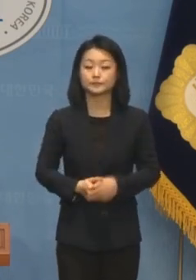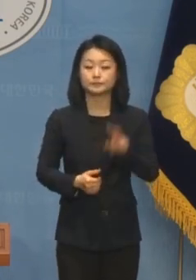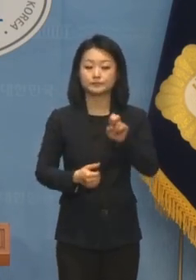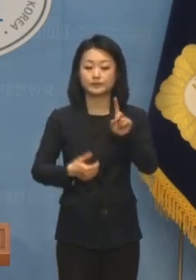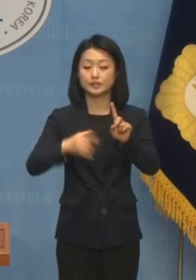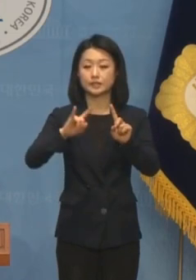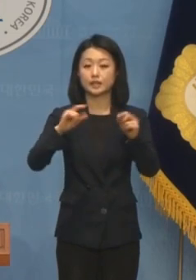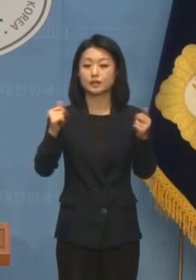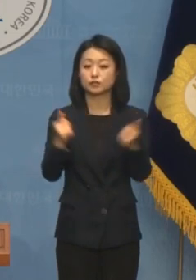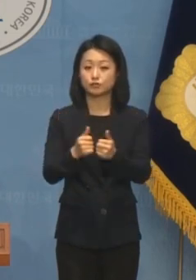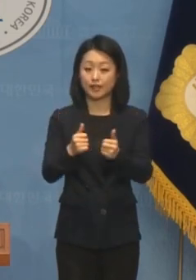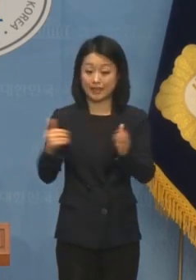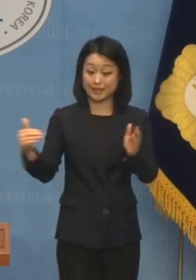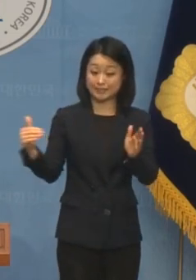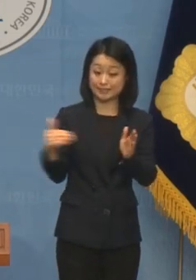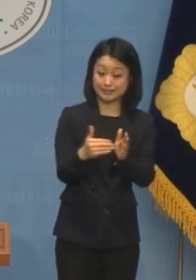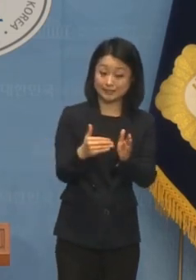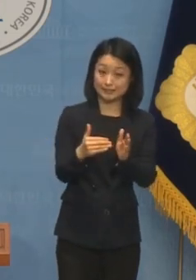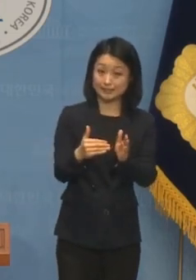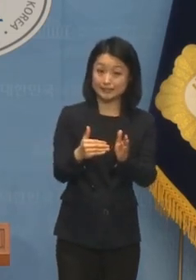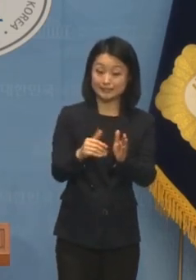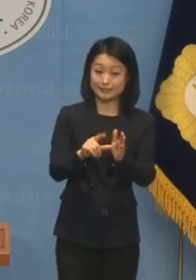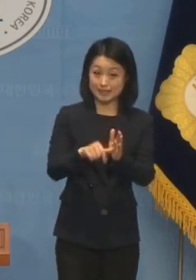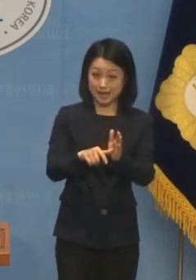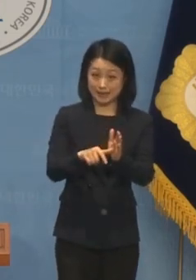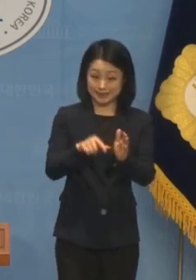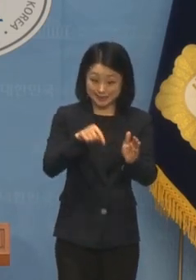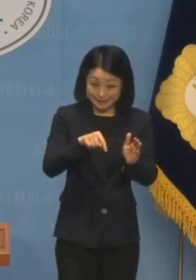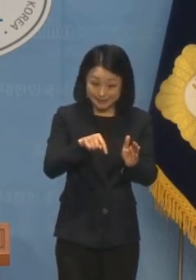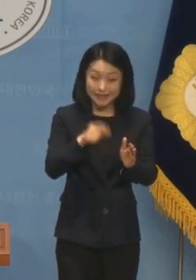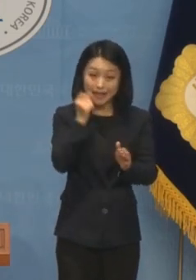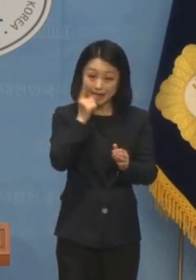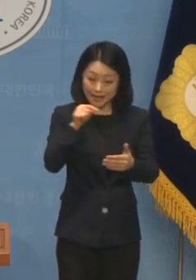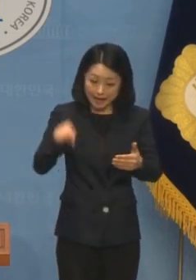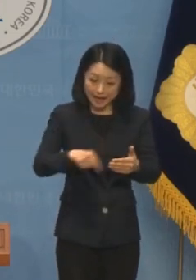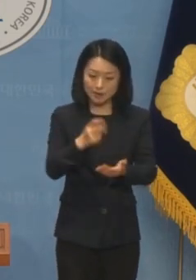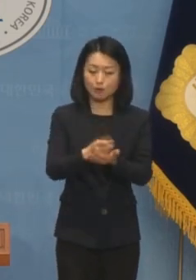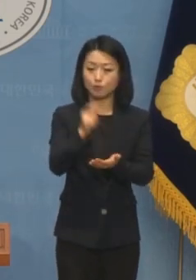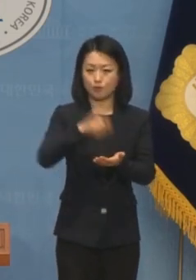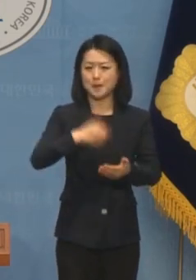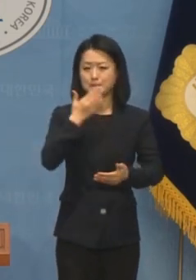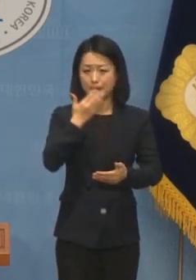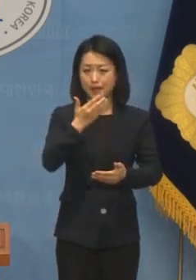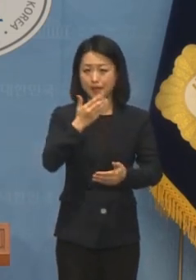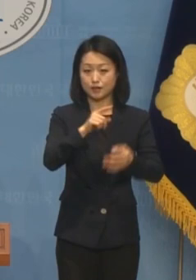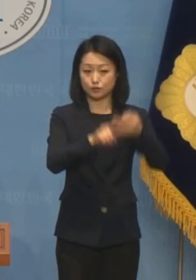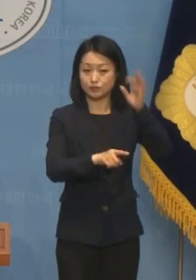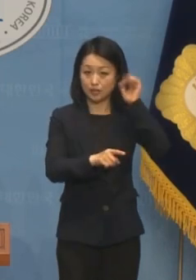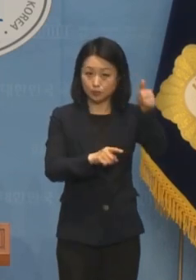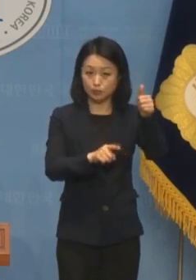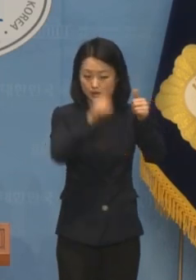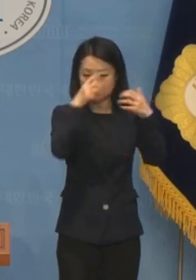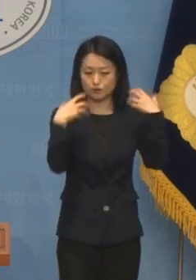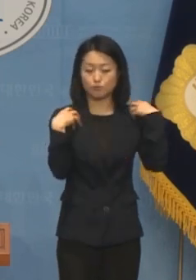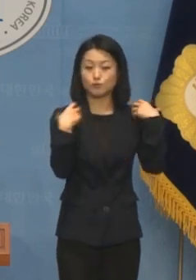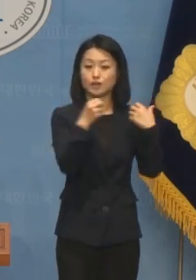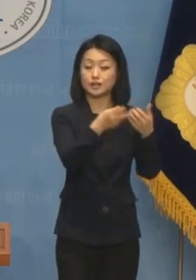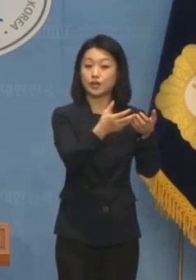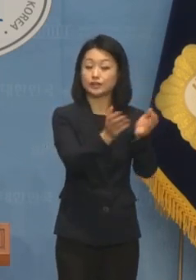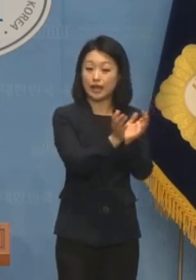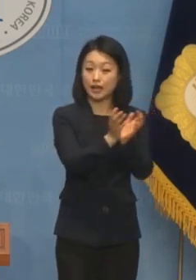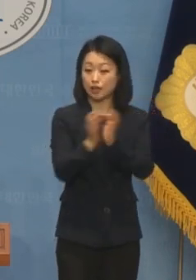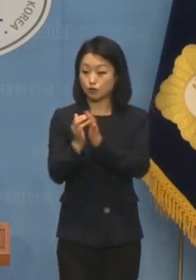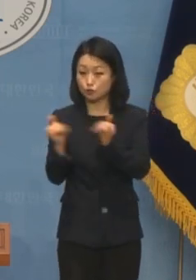21대 국회가 종료까지 남은 시간은 충분합니다. 윤석열 대통령과 정부 여당이